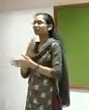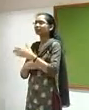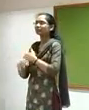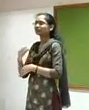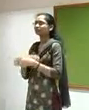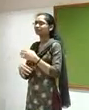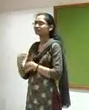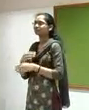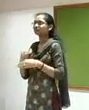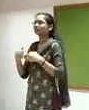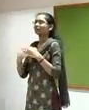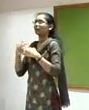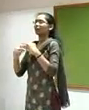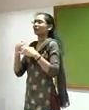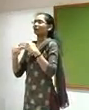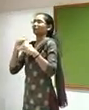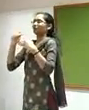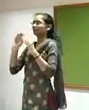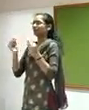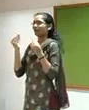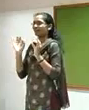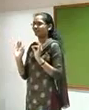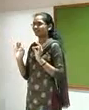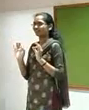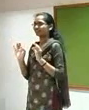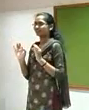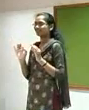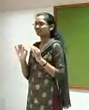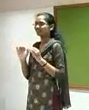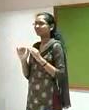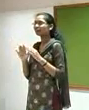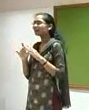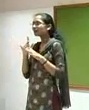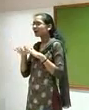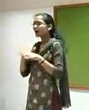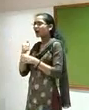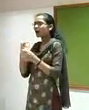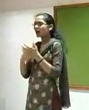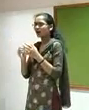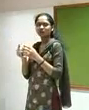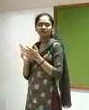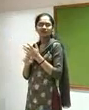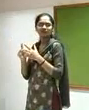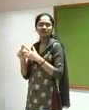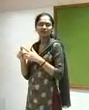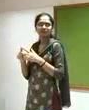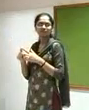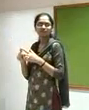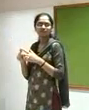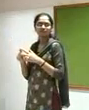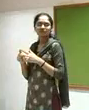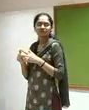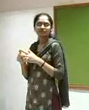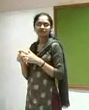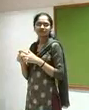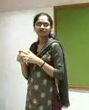disability becomes a prohibited ground. It is an invidious ground. It is a ऐसा वाला ग्राउंड है जो आपको